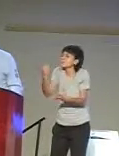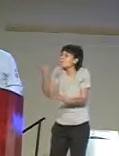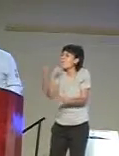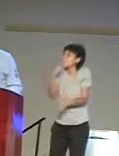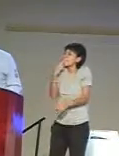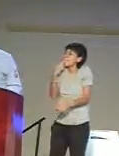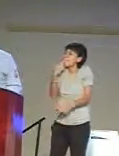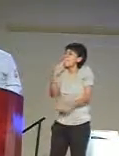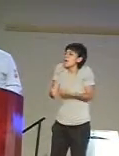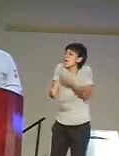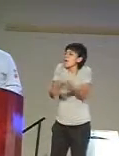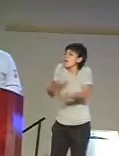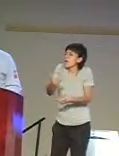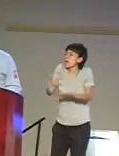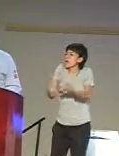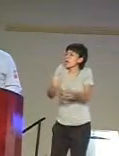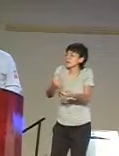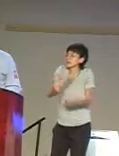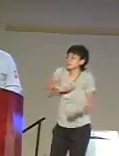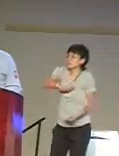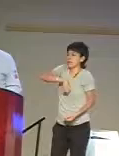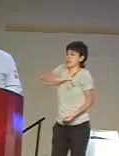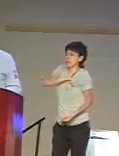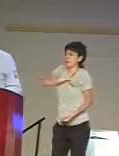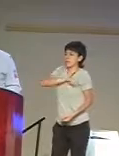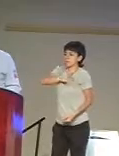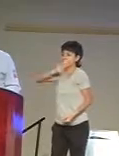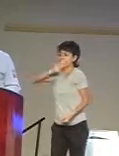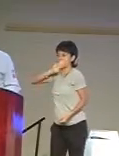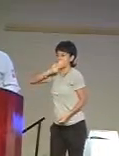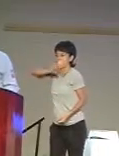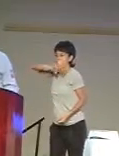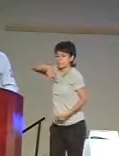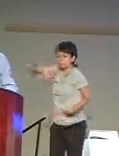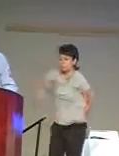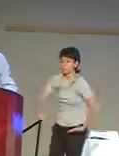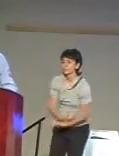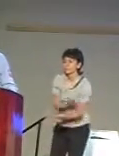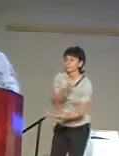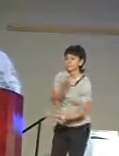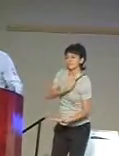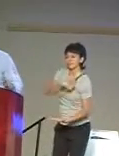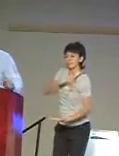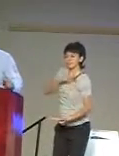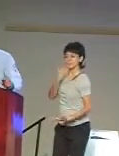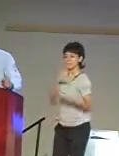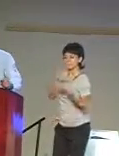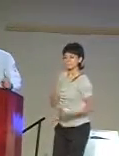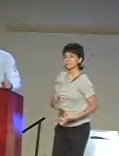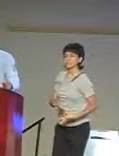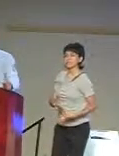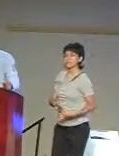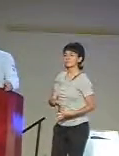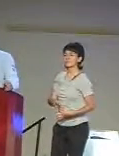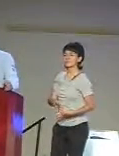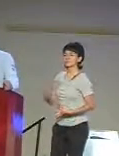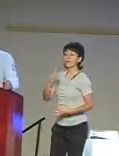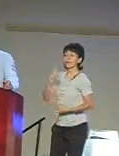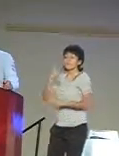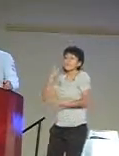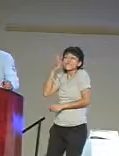perinatal de las generaciones que vienen dándose, que